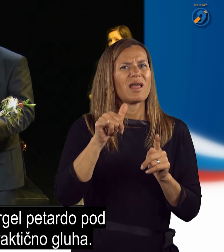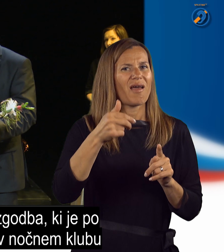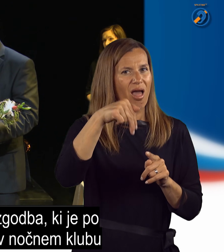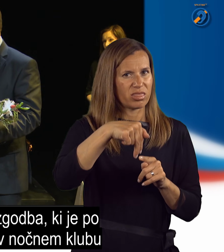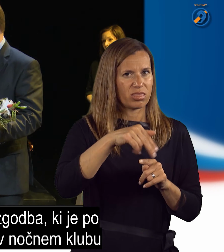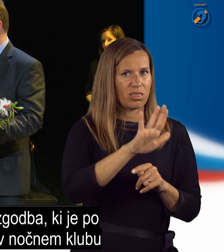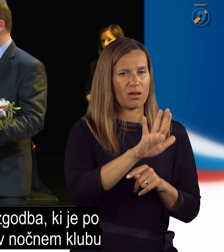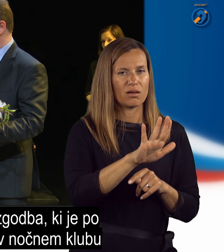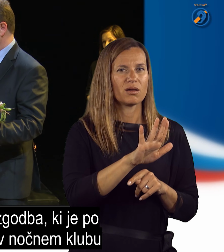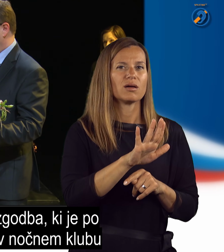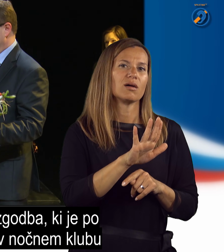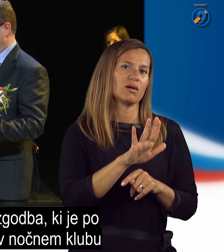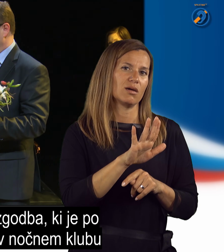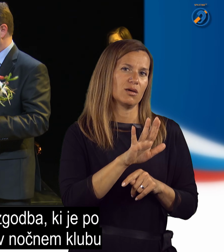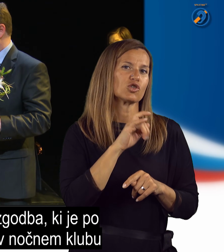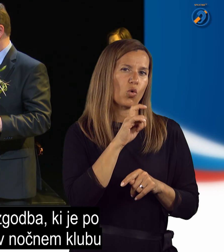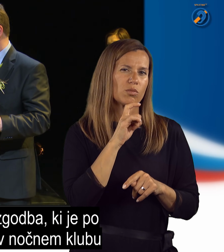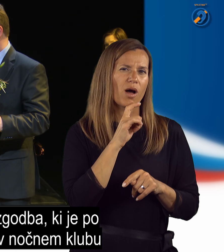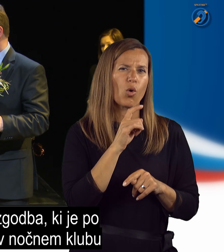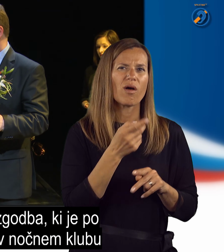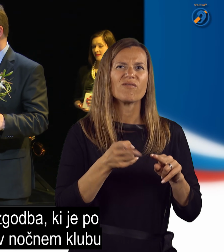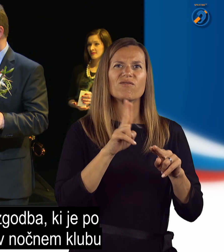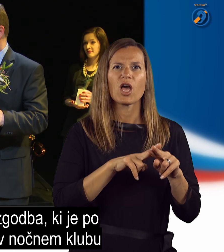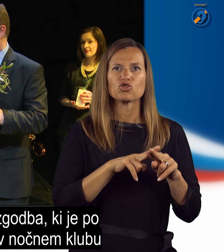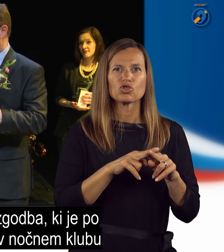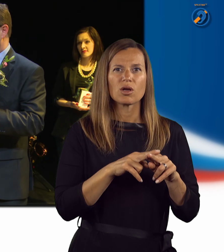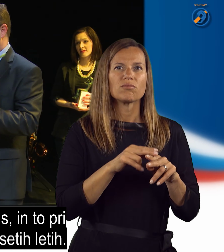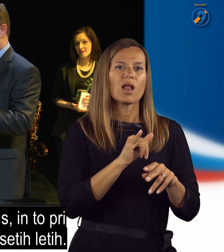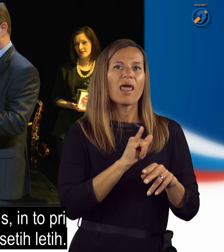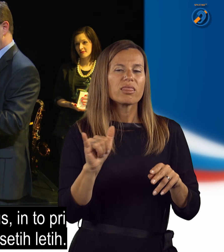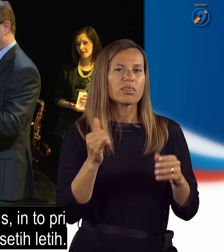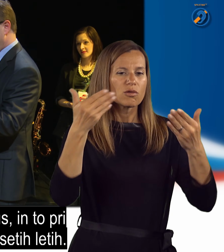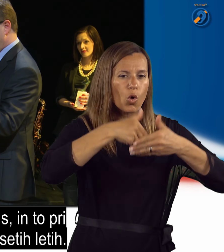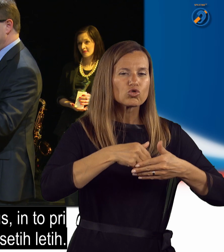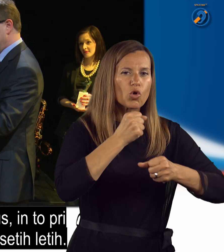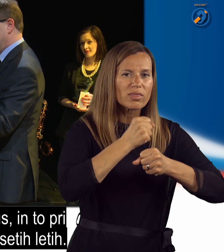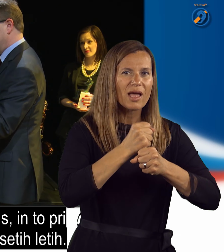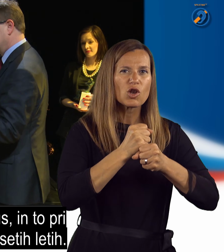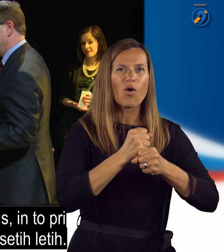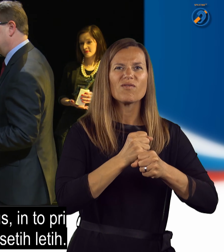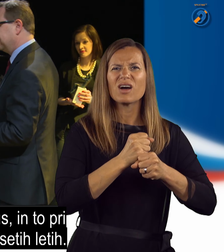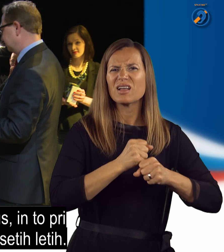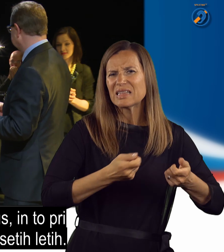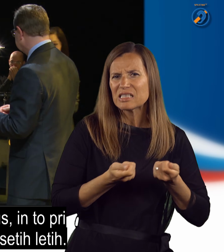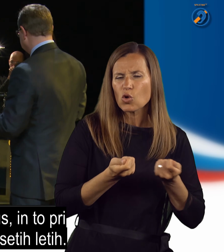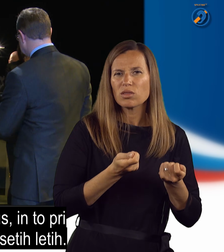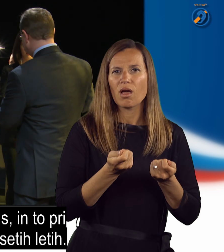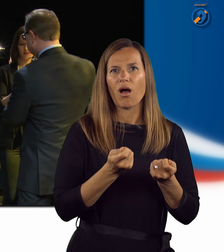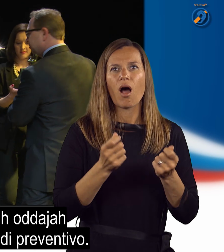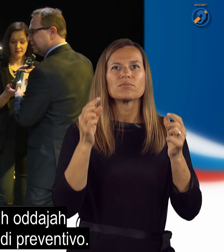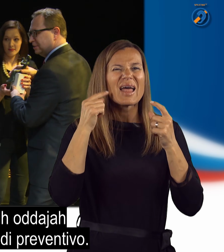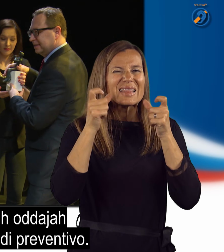gluha. Potem Janova zgodba, ki je po večletnem delu v nočnem klubu utrpel tinitus in to pri rosnih 20